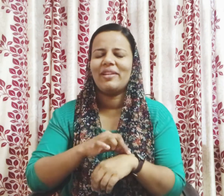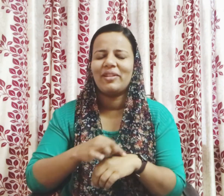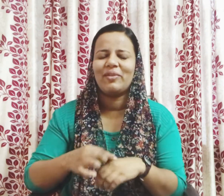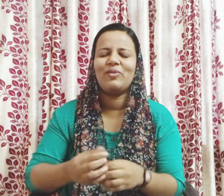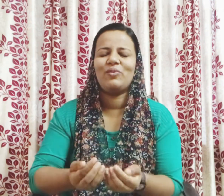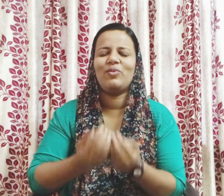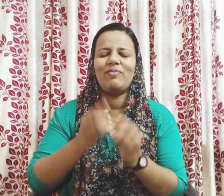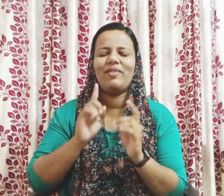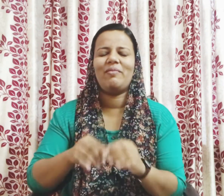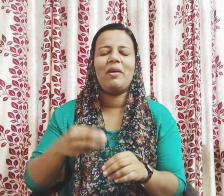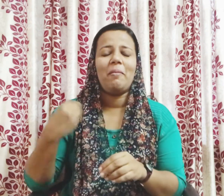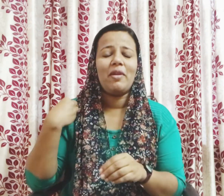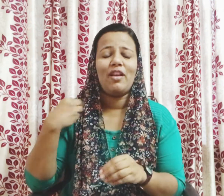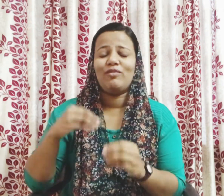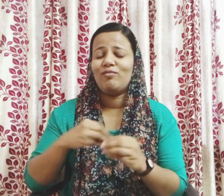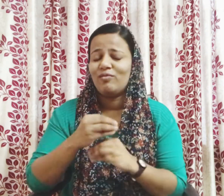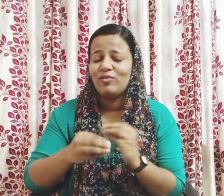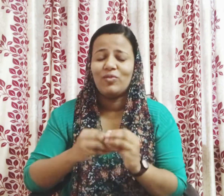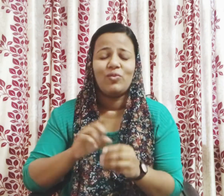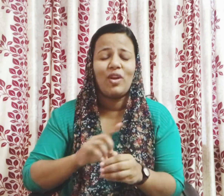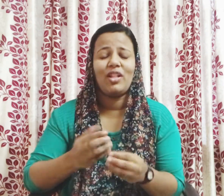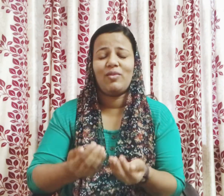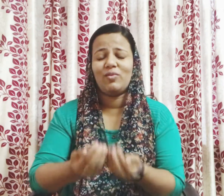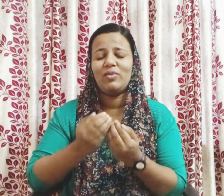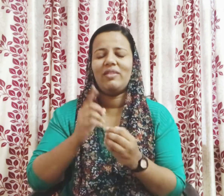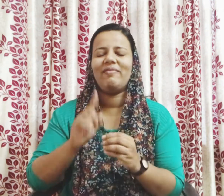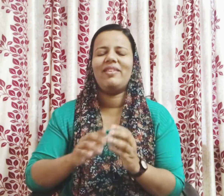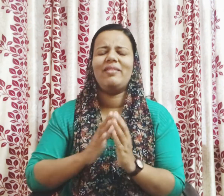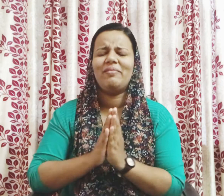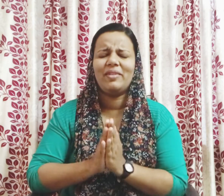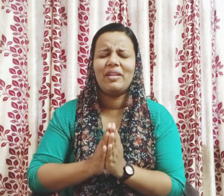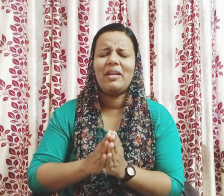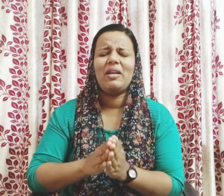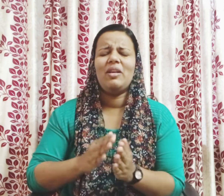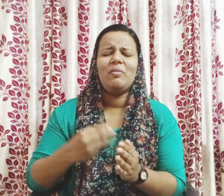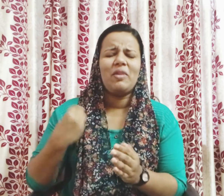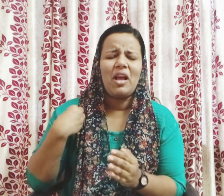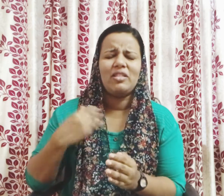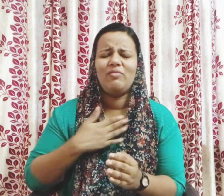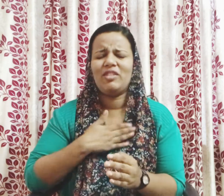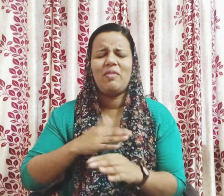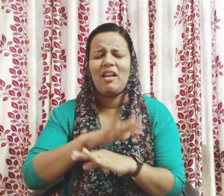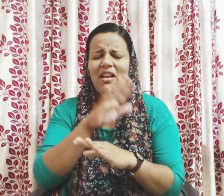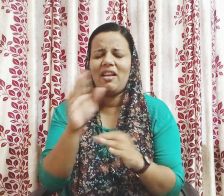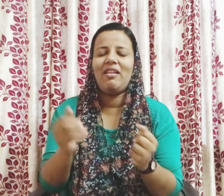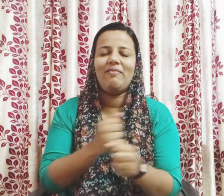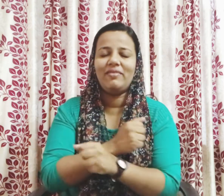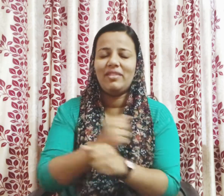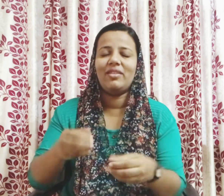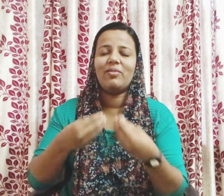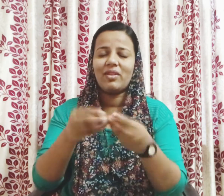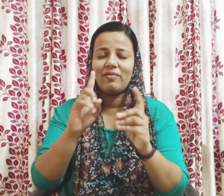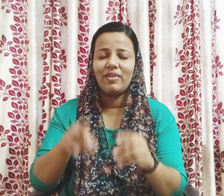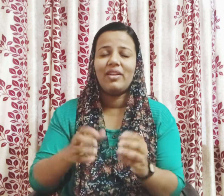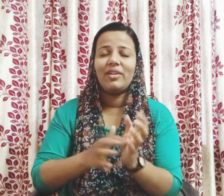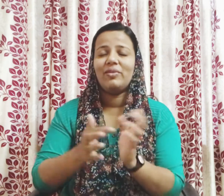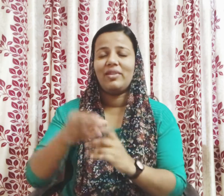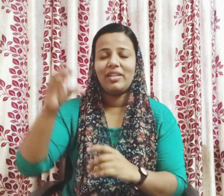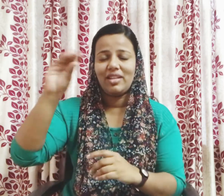കൊണ്ട് മറയ്ക്കണമേ. അനർത്ഥങ്ങളിൽ നിന്ന് വിടുവിക്കണമേ. രോഗദുഃഖങ്ങളിൽ നിന്ന് വിടുവിക്കണമേ. കഷ്ടതകളിൽ നിന്നും പ്രയാസങ്ങളിൽ നിന്നും കർത്താവേ അങ്ങ് വിടുവിക്കുന്ന